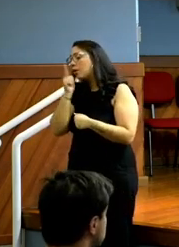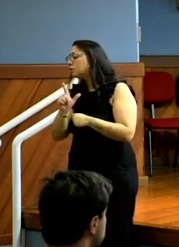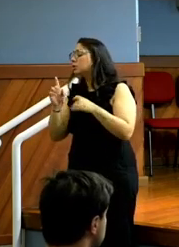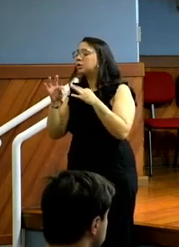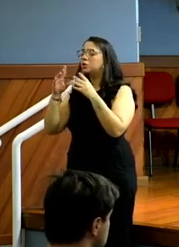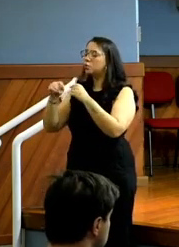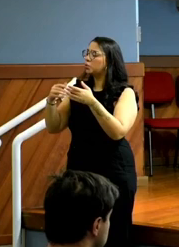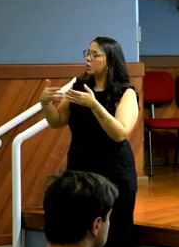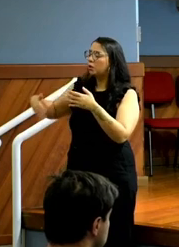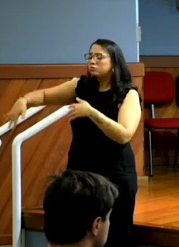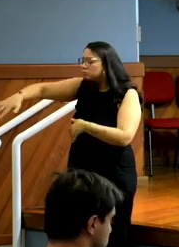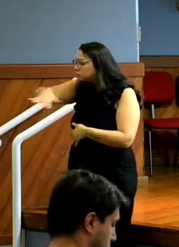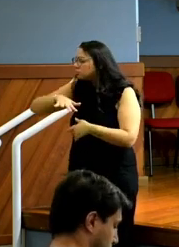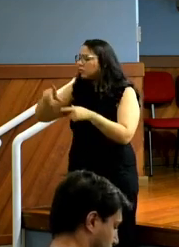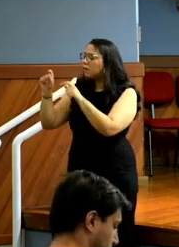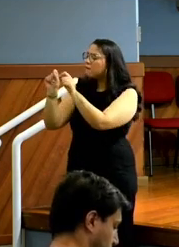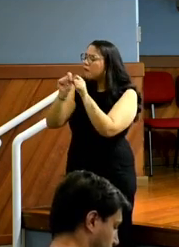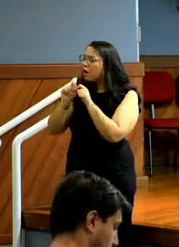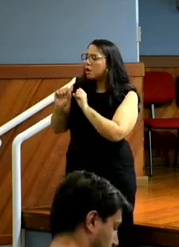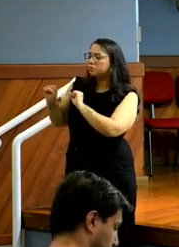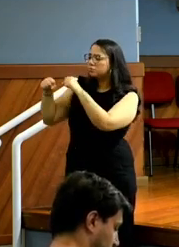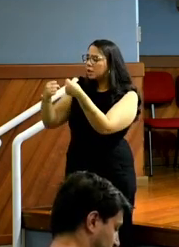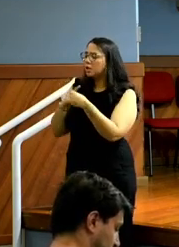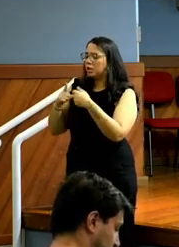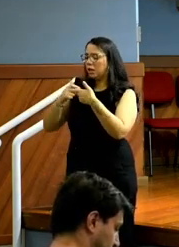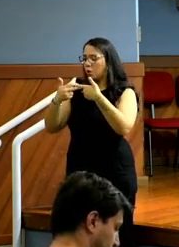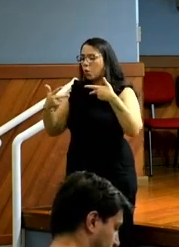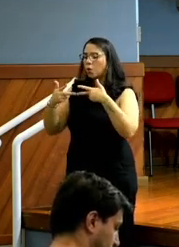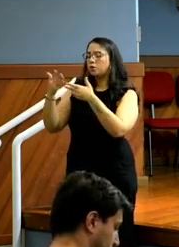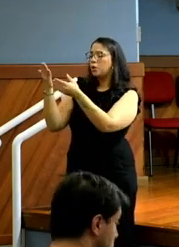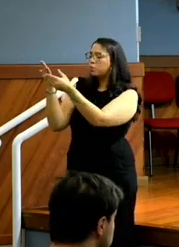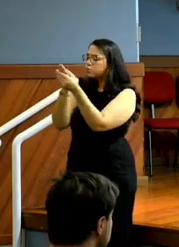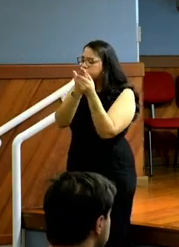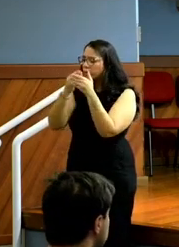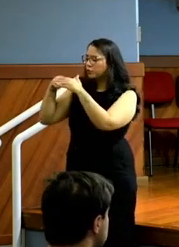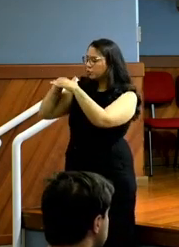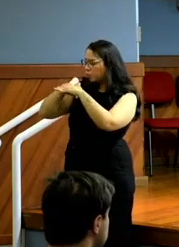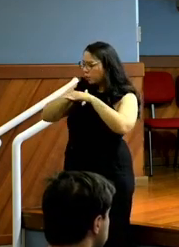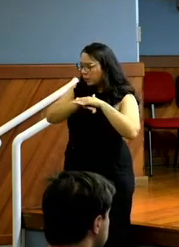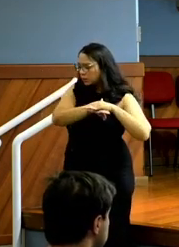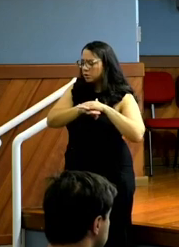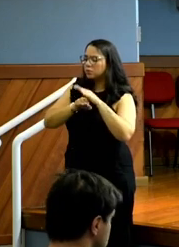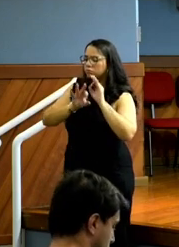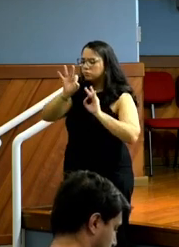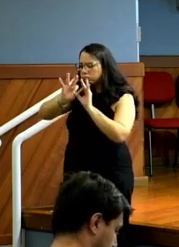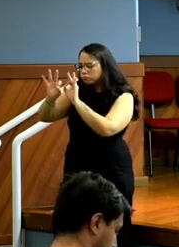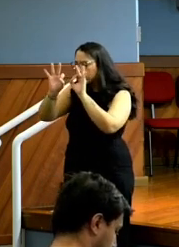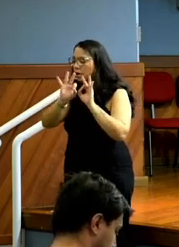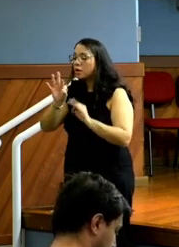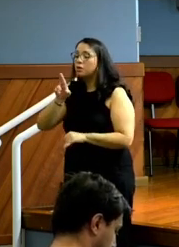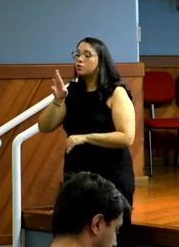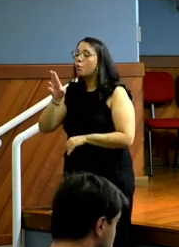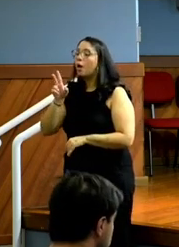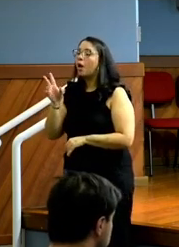estão aqui, nesse meio, né, vamos dizer, essas atividades meio, a documentação, a conservação e tudo mais, elas não são